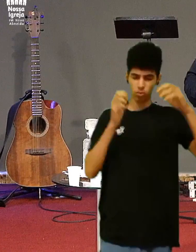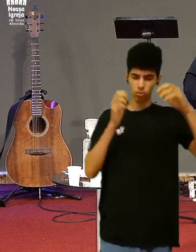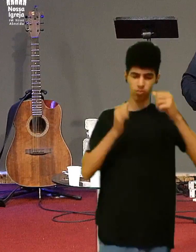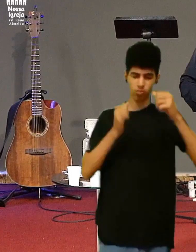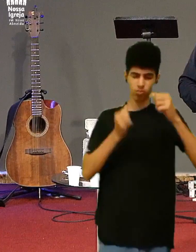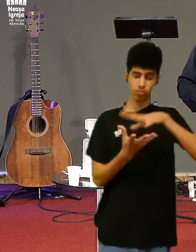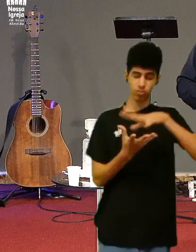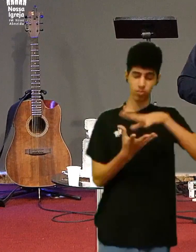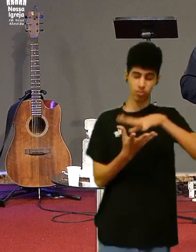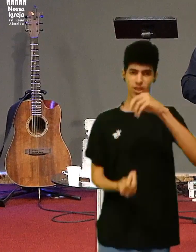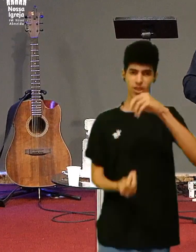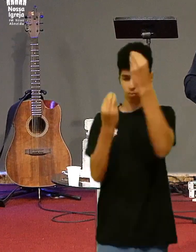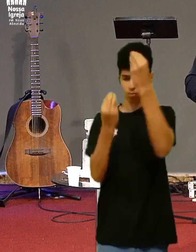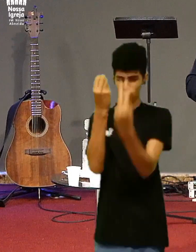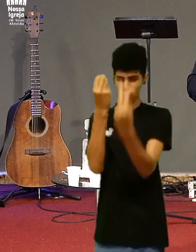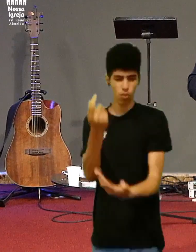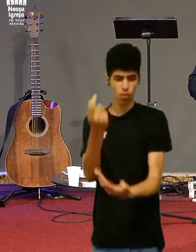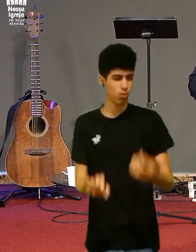que vivam.